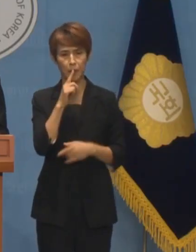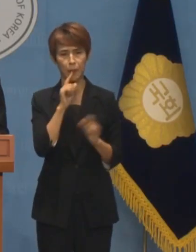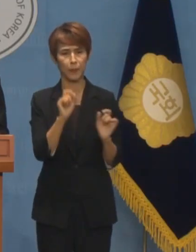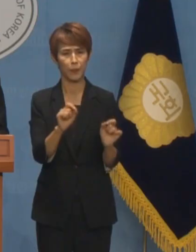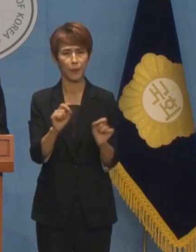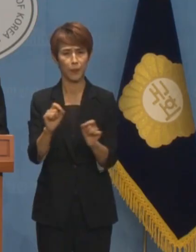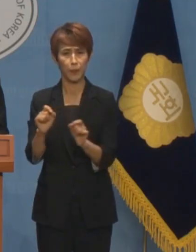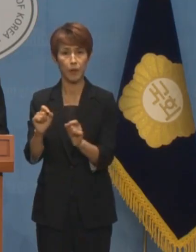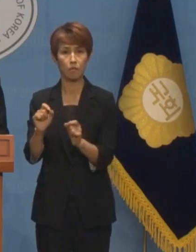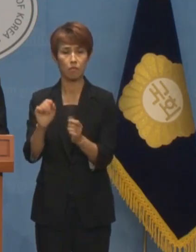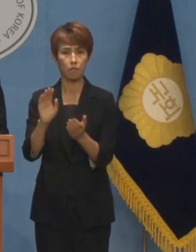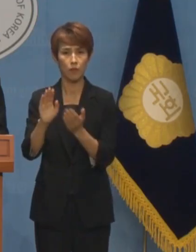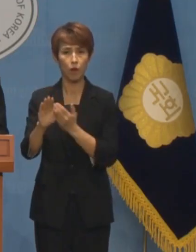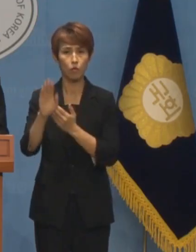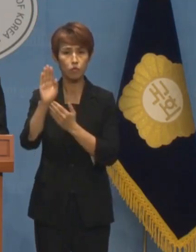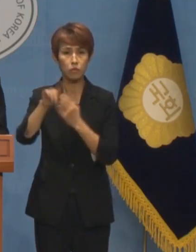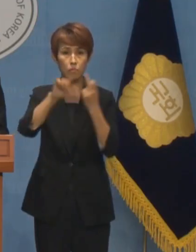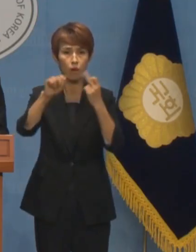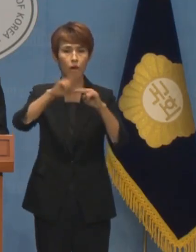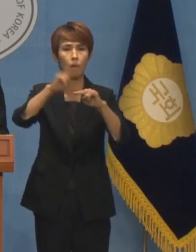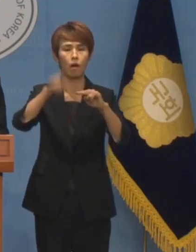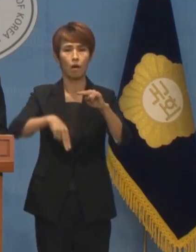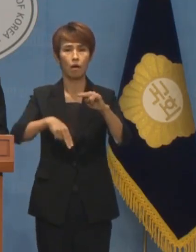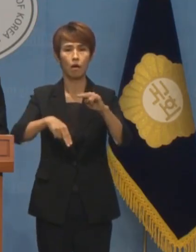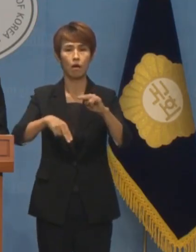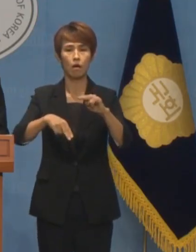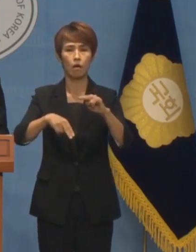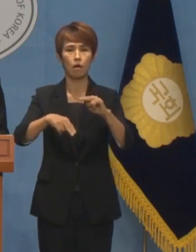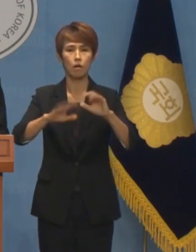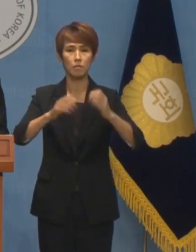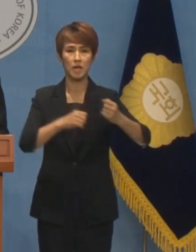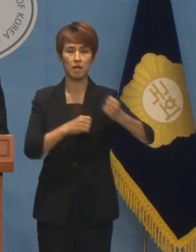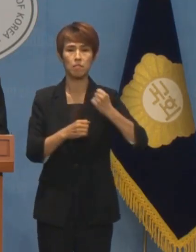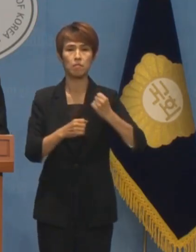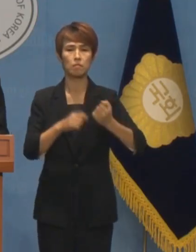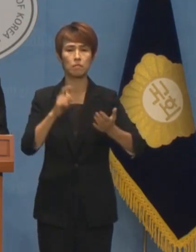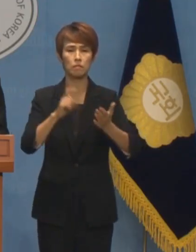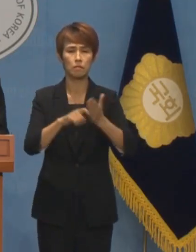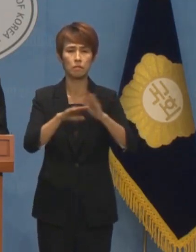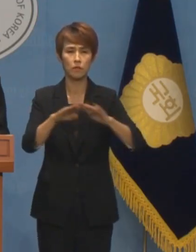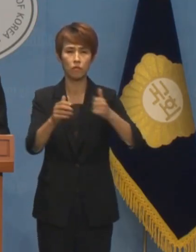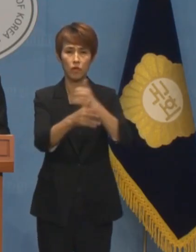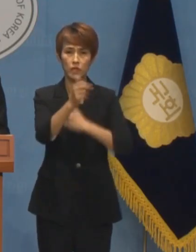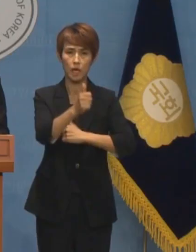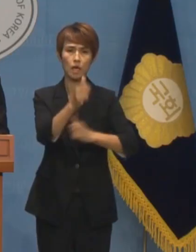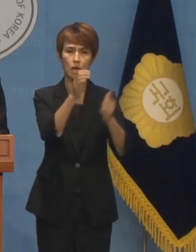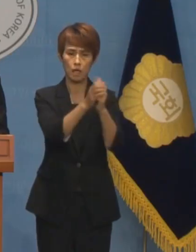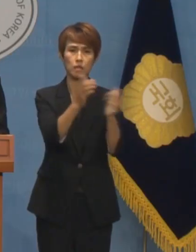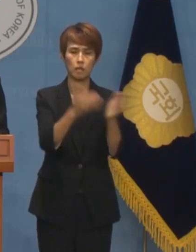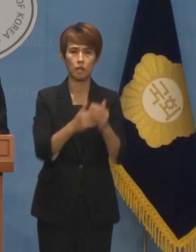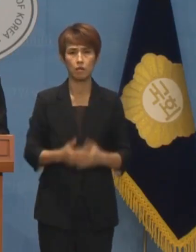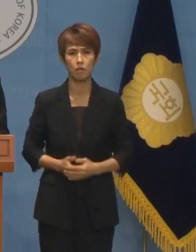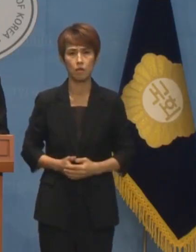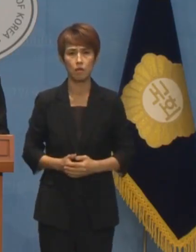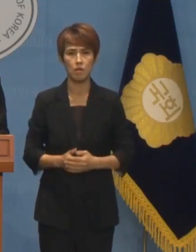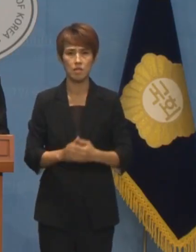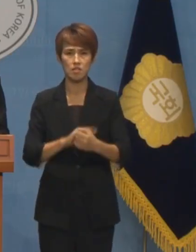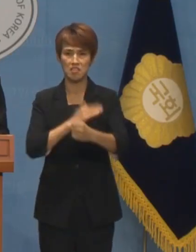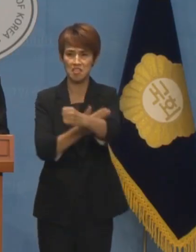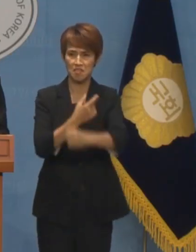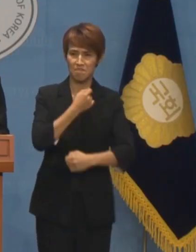그해 12월 돌연 사직 후 국민의힘 비대위원장 자리로 떠났습니다. 권력의 정신이